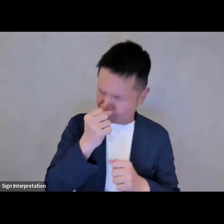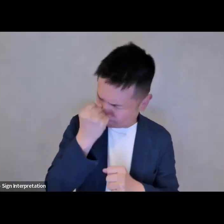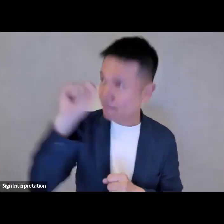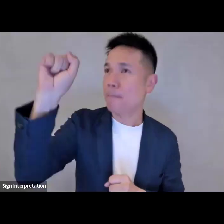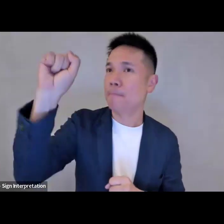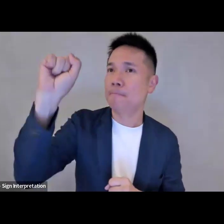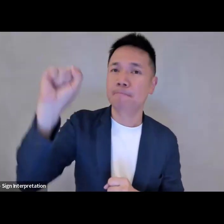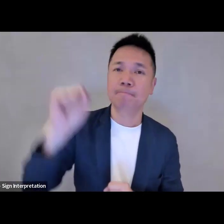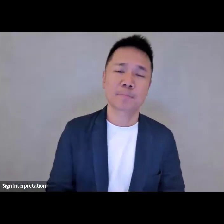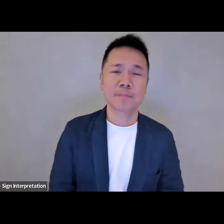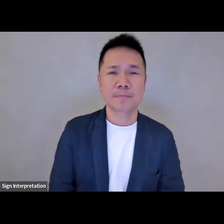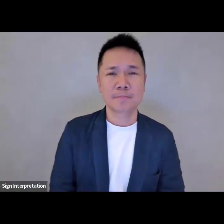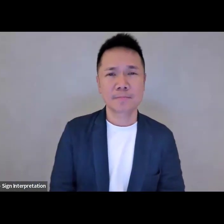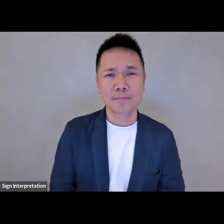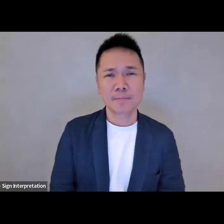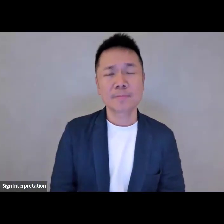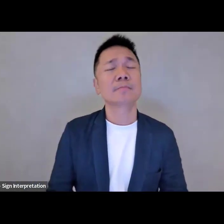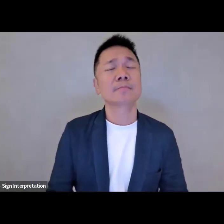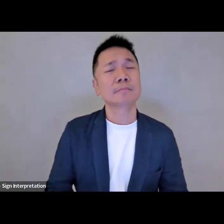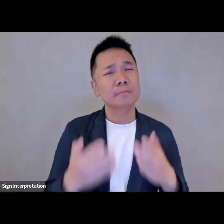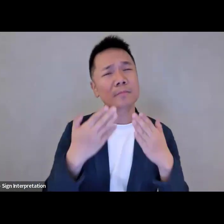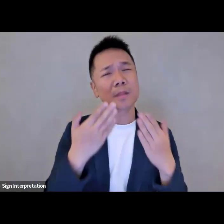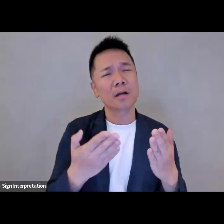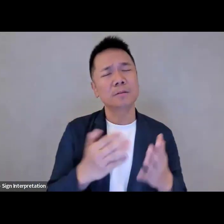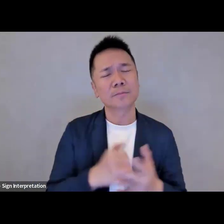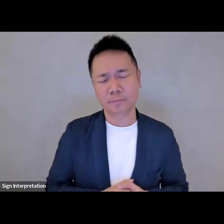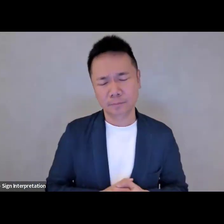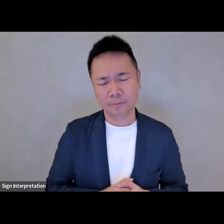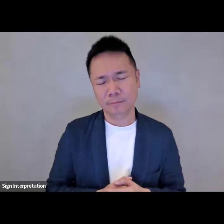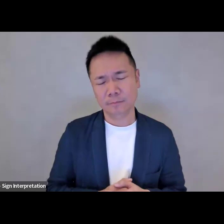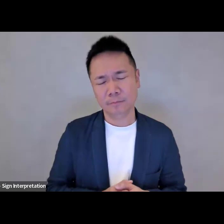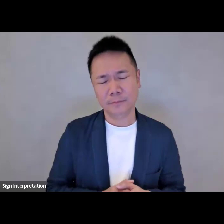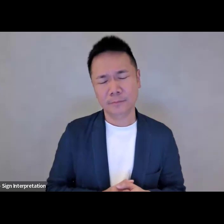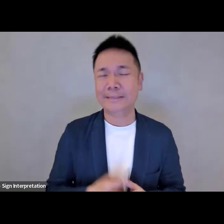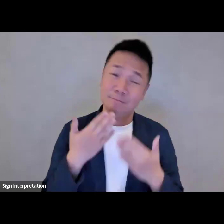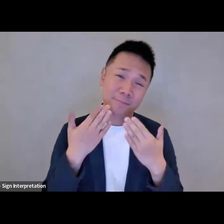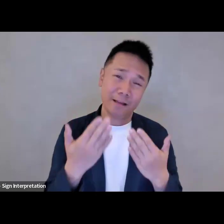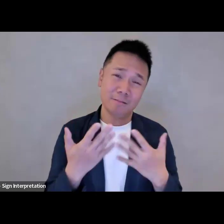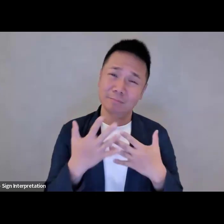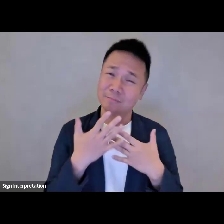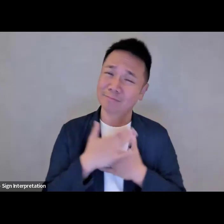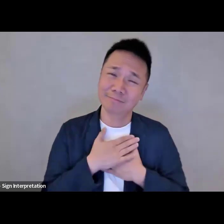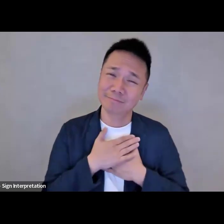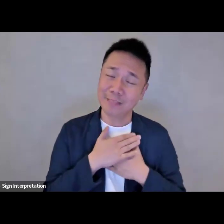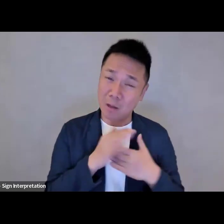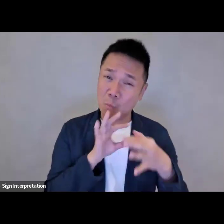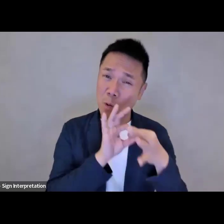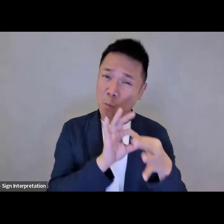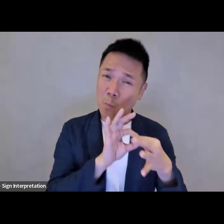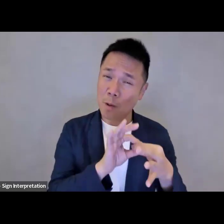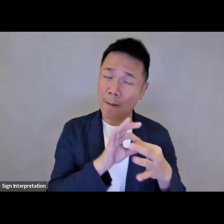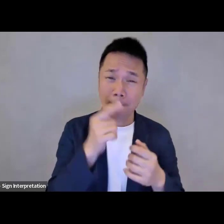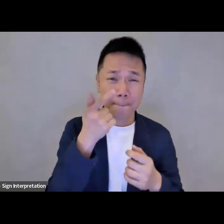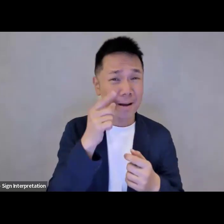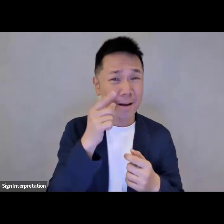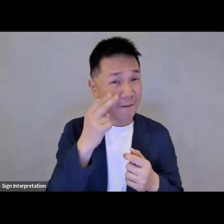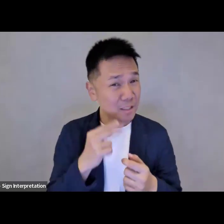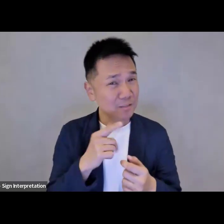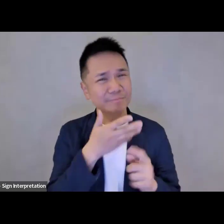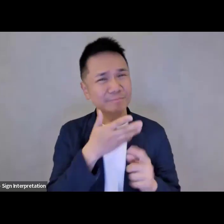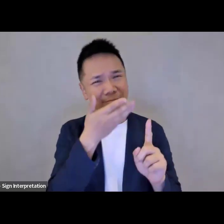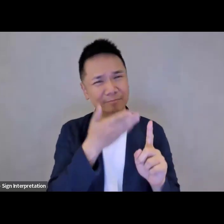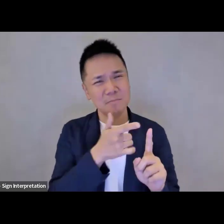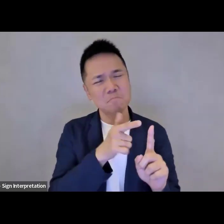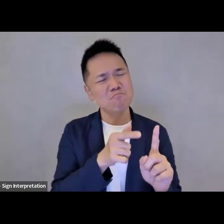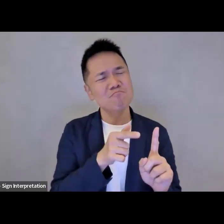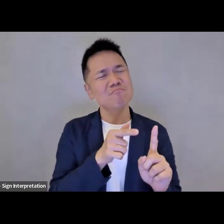我们的这个 institution 里面的所有的人都能够被发声都被听见。那我非常的感